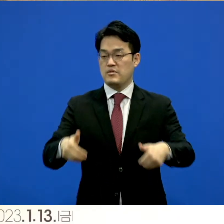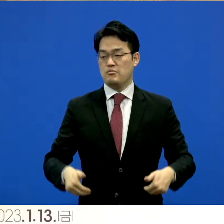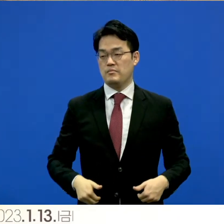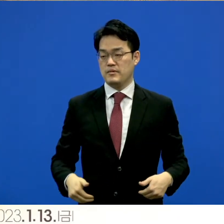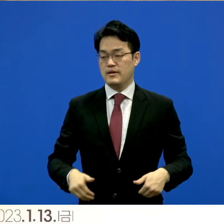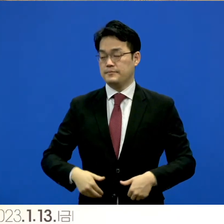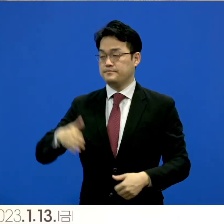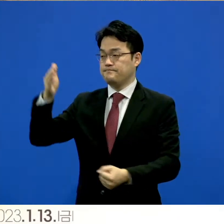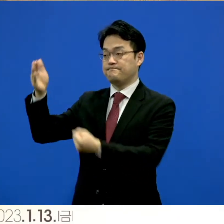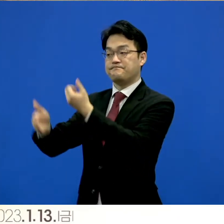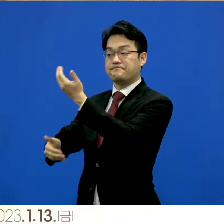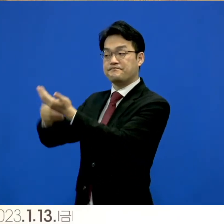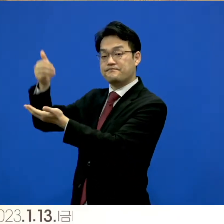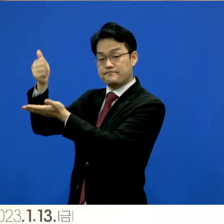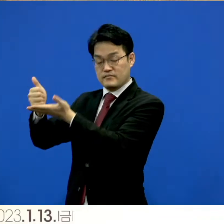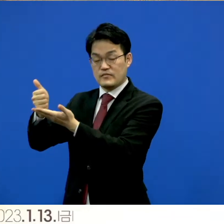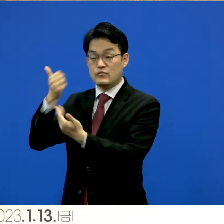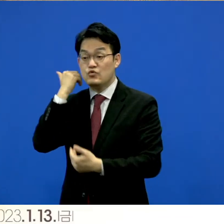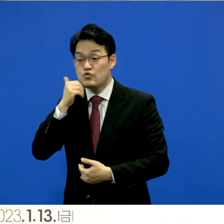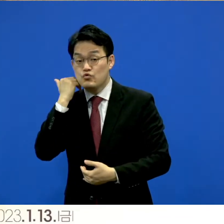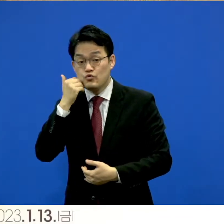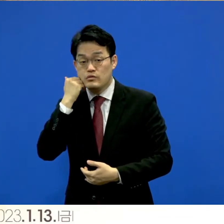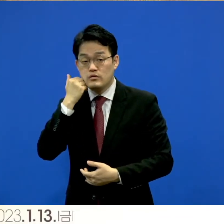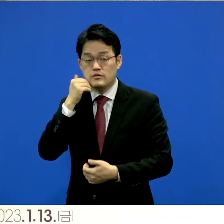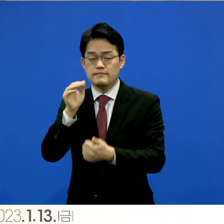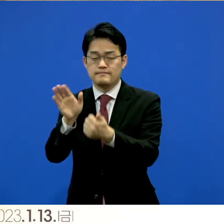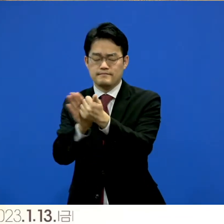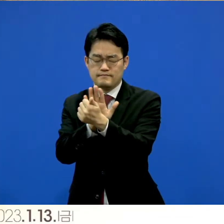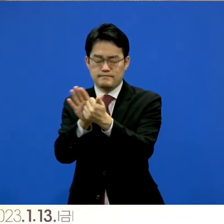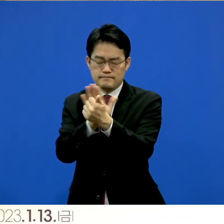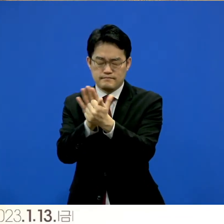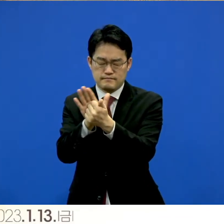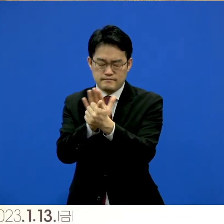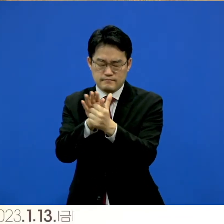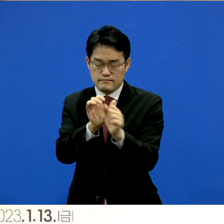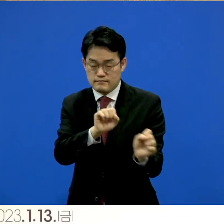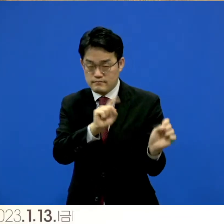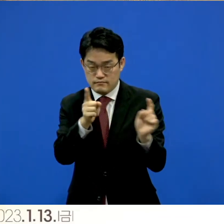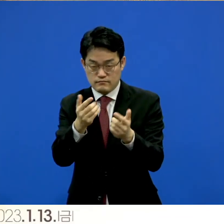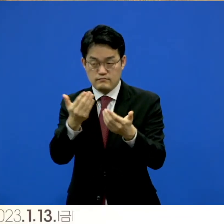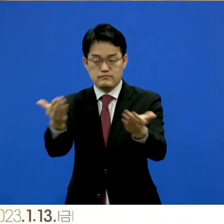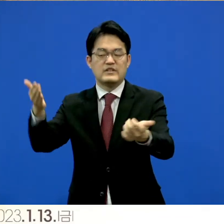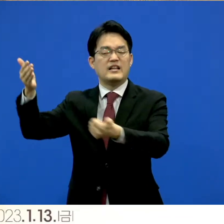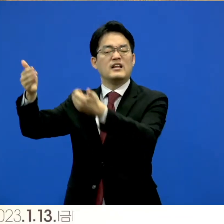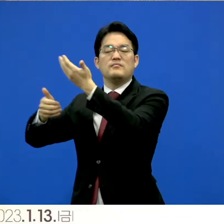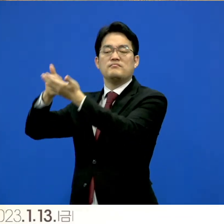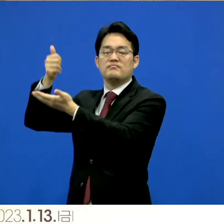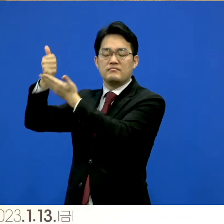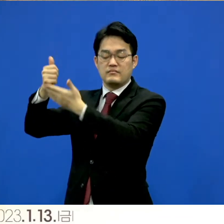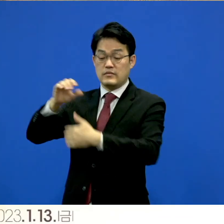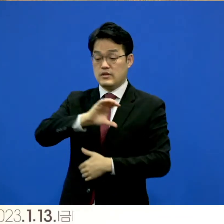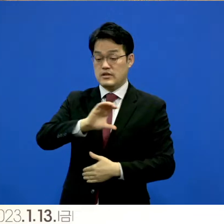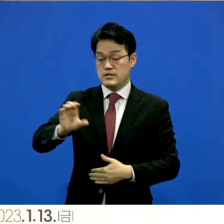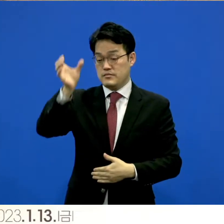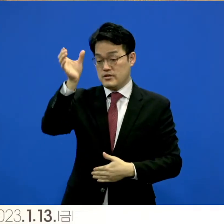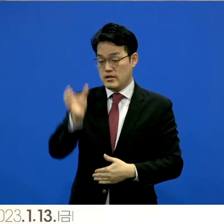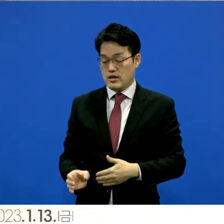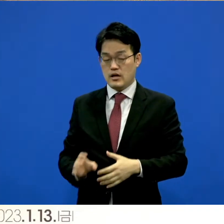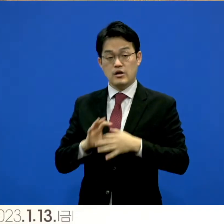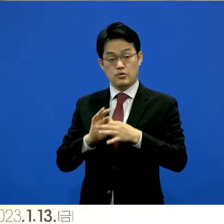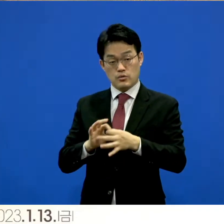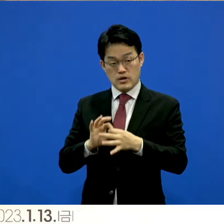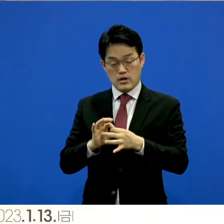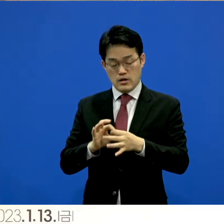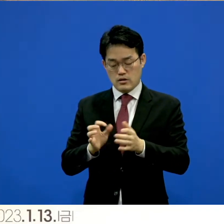하나님은 환대하시는 분입니다. 그 모습을 우리가 어디에서 볼 수 있어요? 십자가를 통하여. 예수님이 십자가 상에서